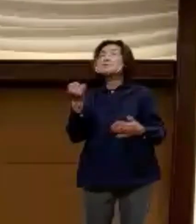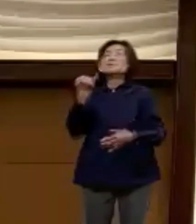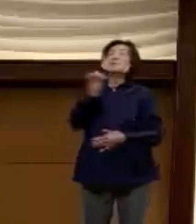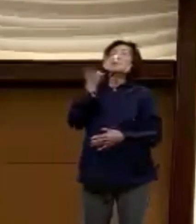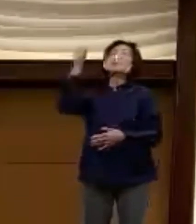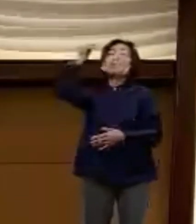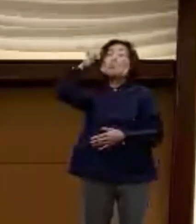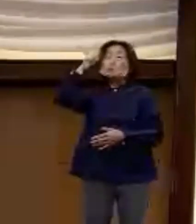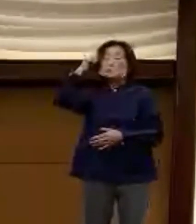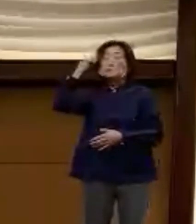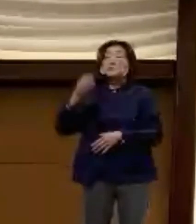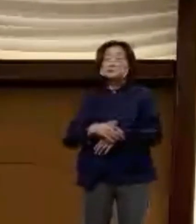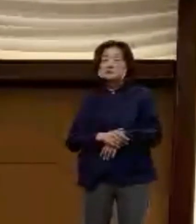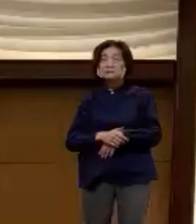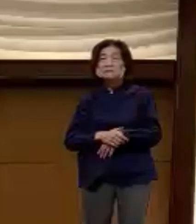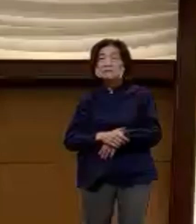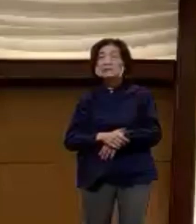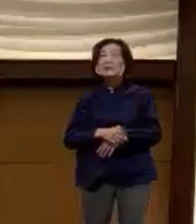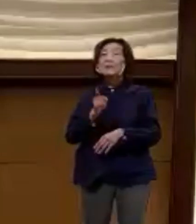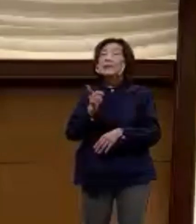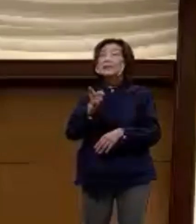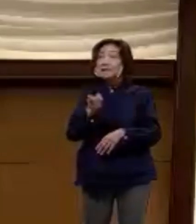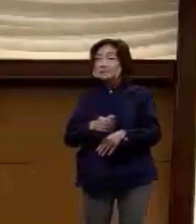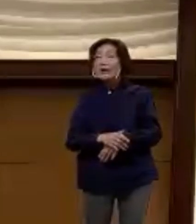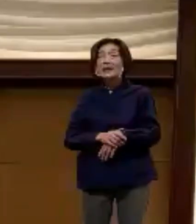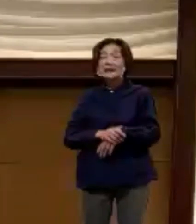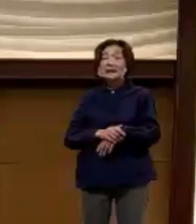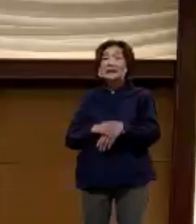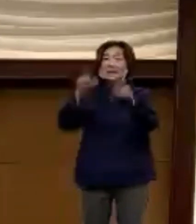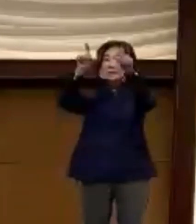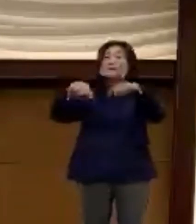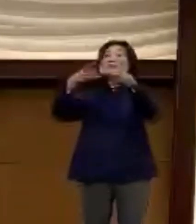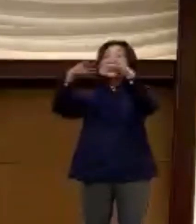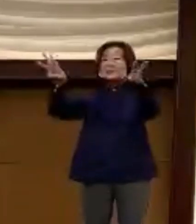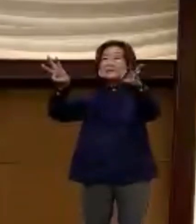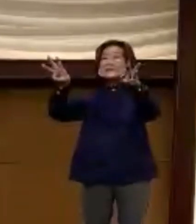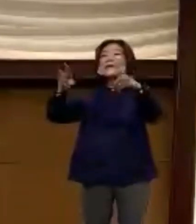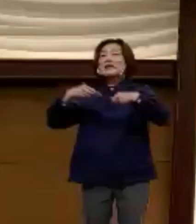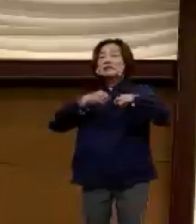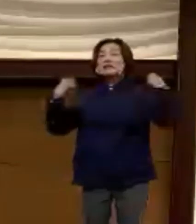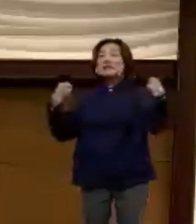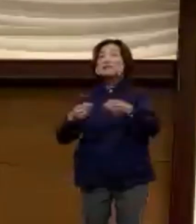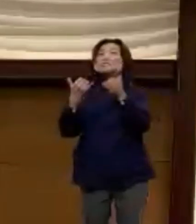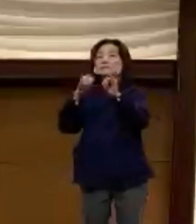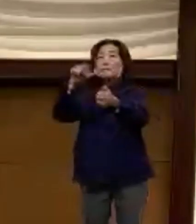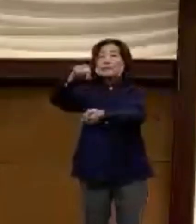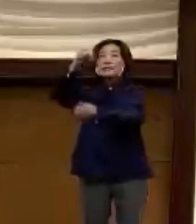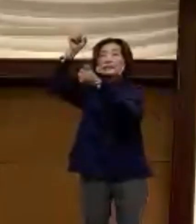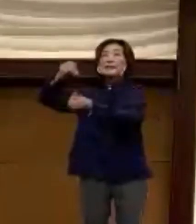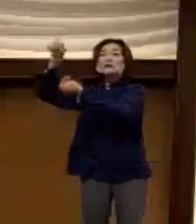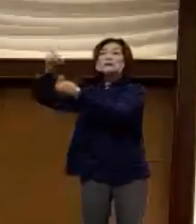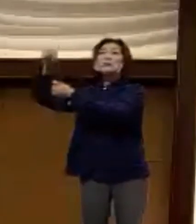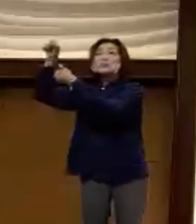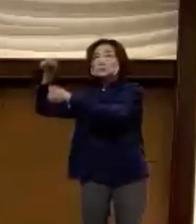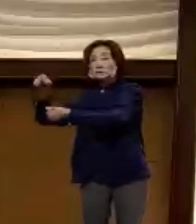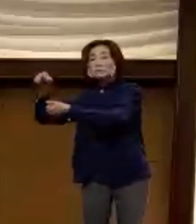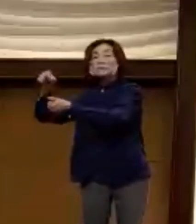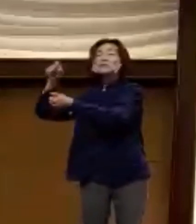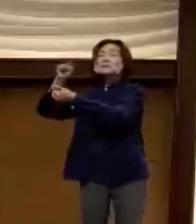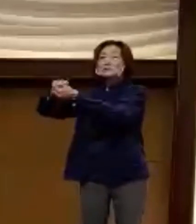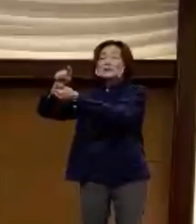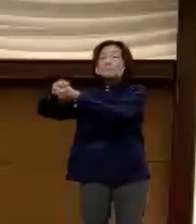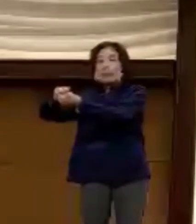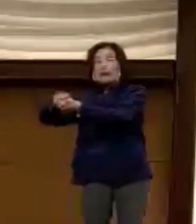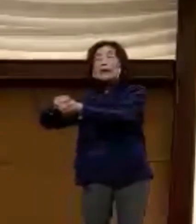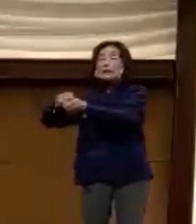てこれには仕入れ税額控除といって、非正規の方々を雇えば雇うほど税を払わなくて